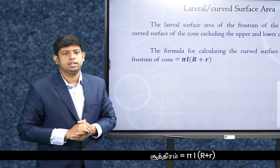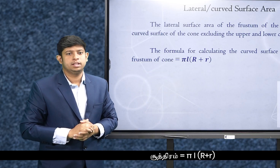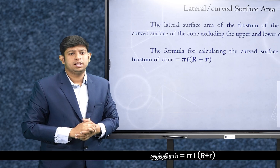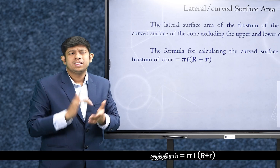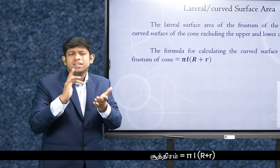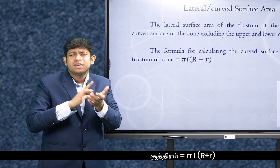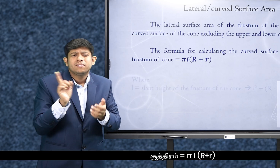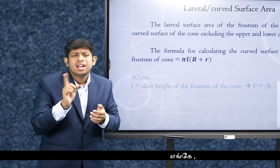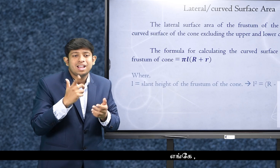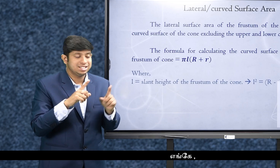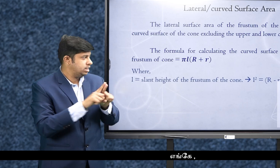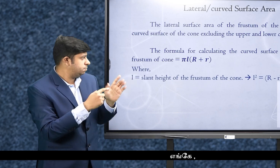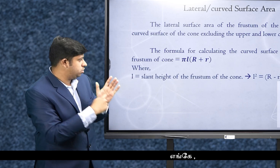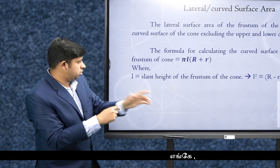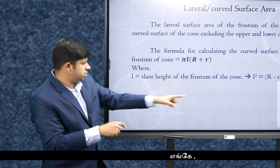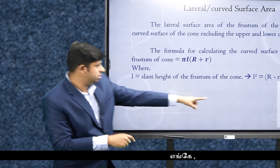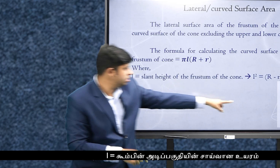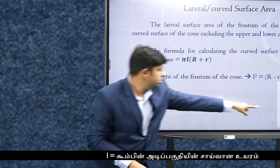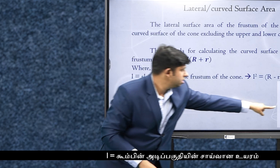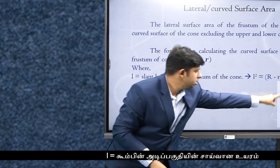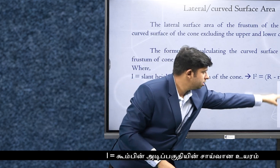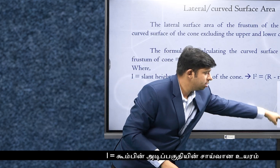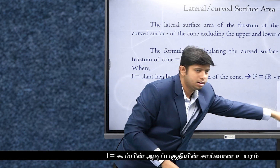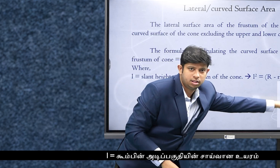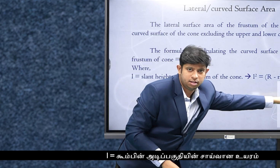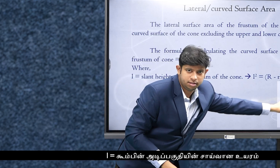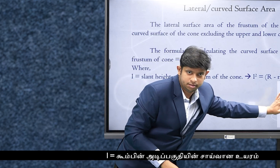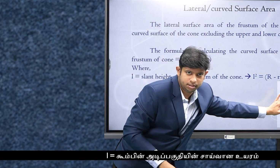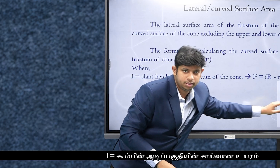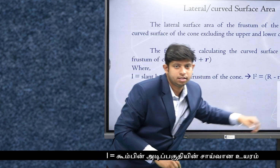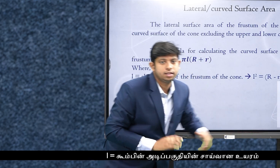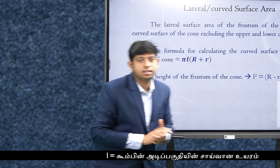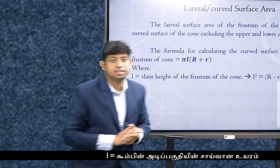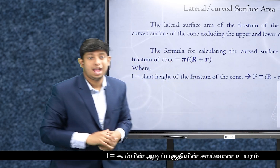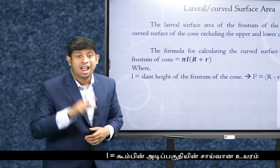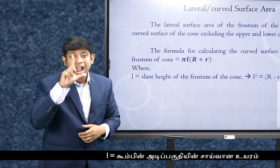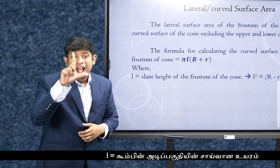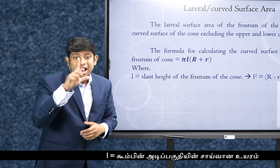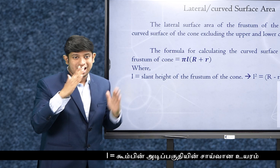சிறிய ஆர். இங்கே எல் ஈடு கூம்பின் அடிகண்டத்தின் சாய்வான